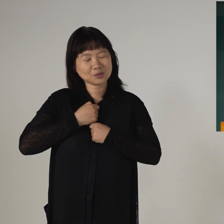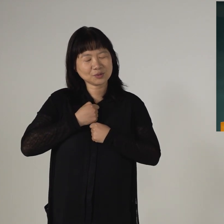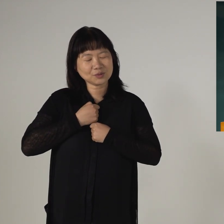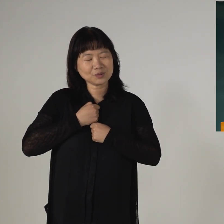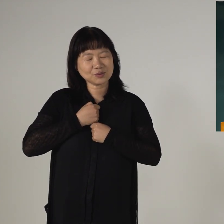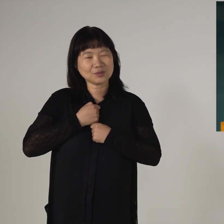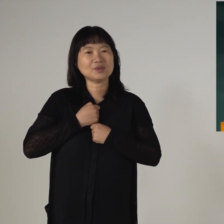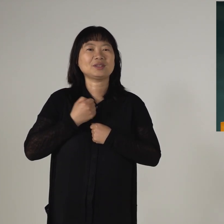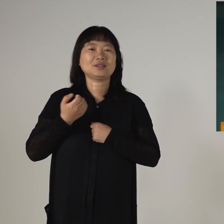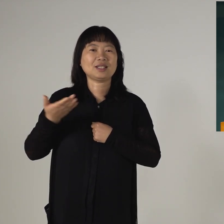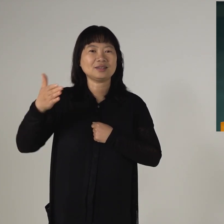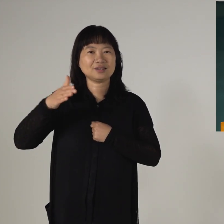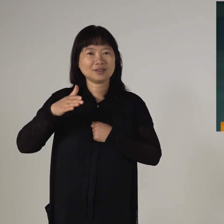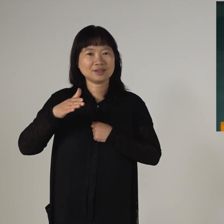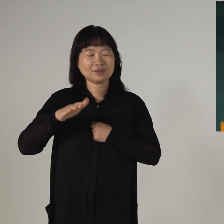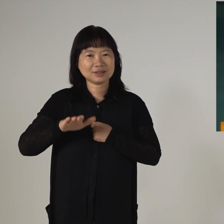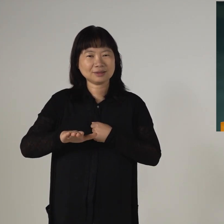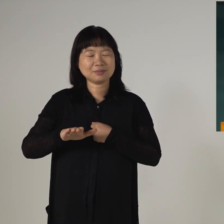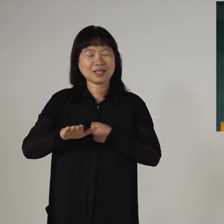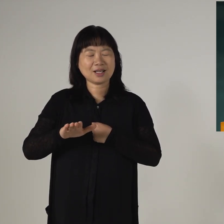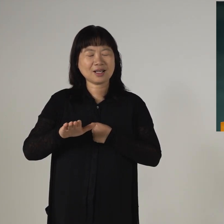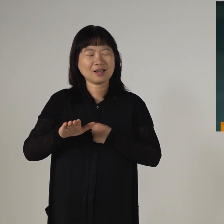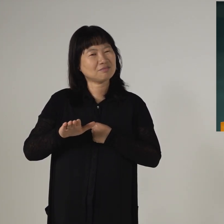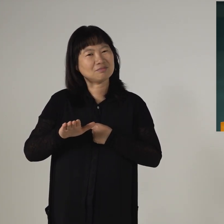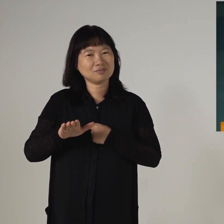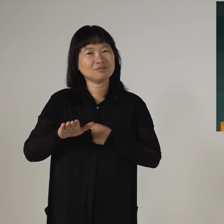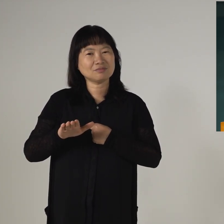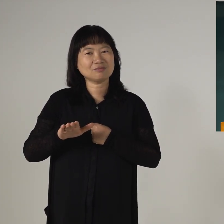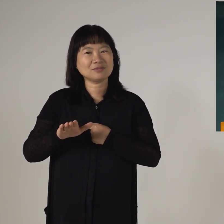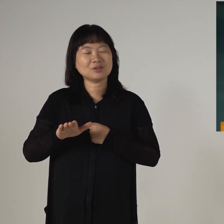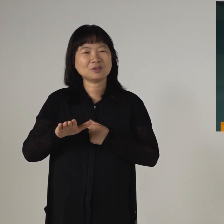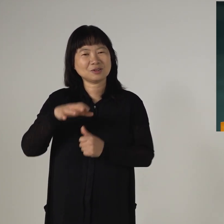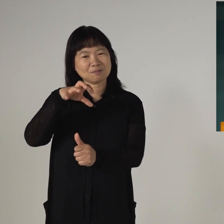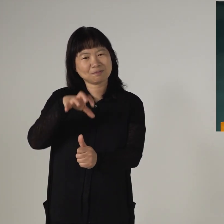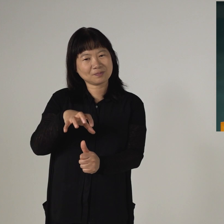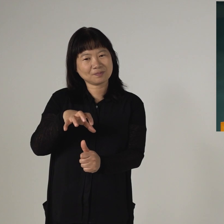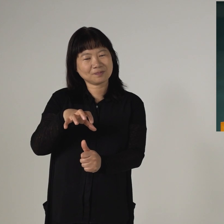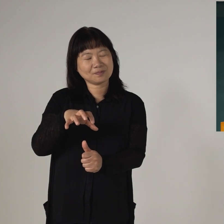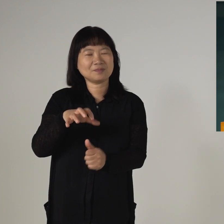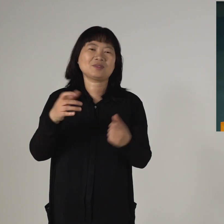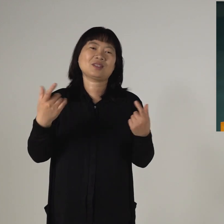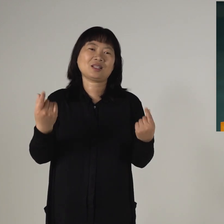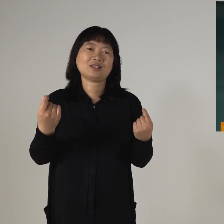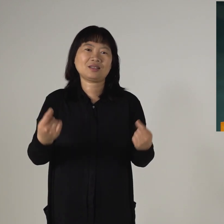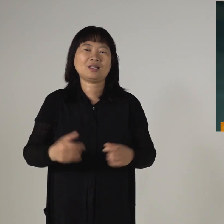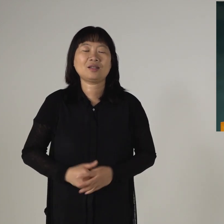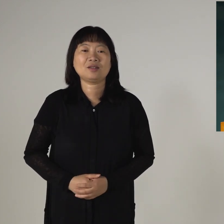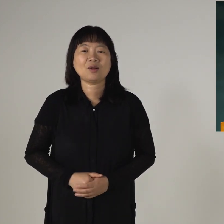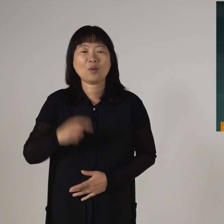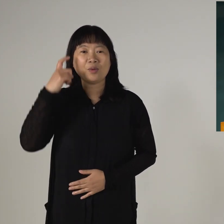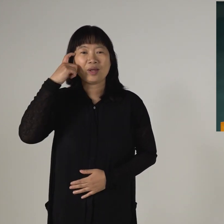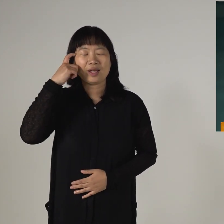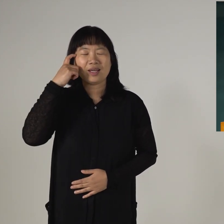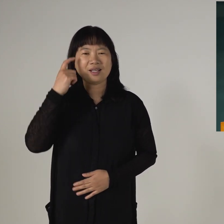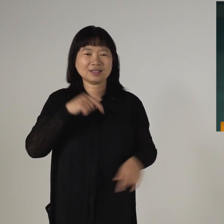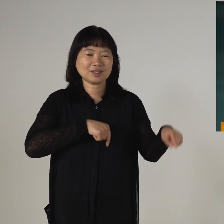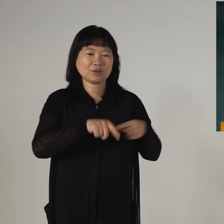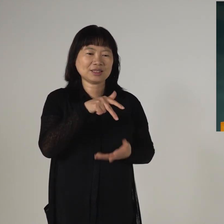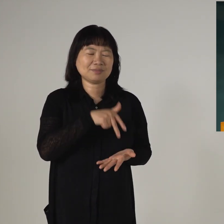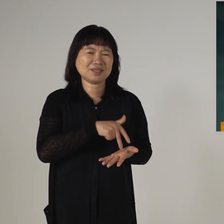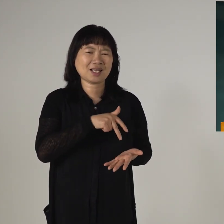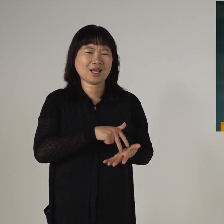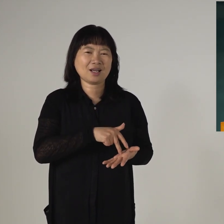여전히 우리는 정치적으로도 자유롭지 못하고 열강 틈바구니에 끼어서 여러